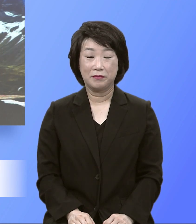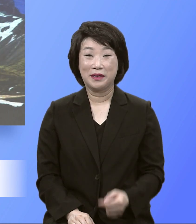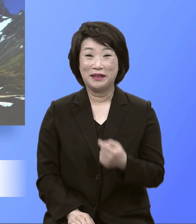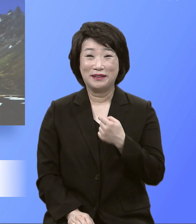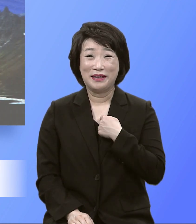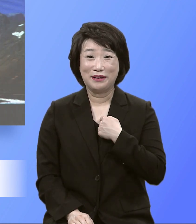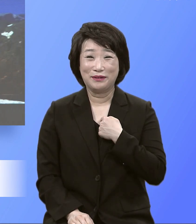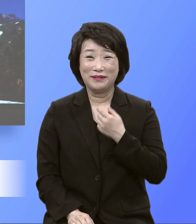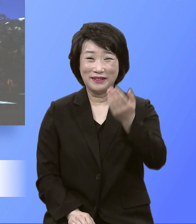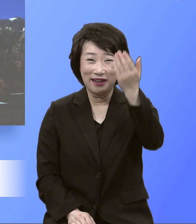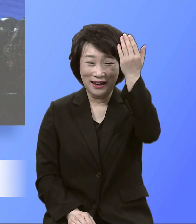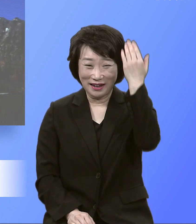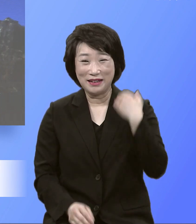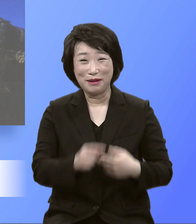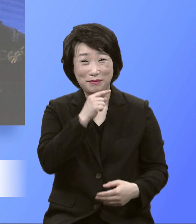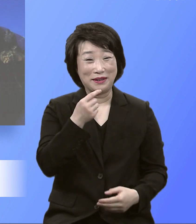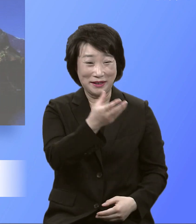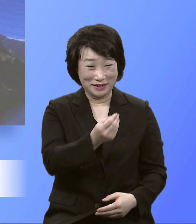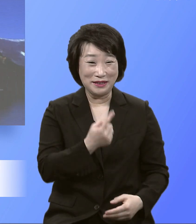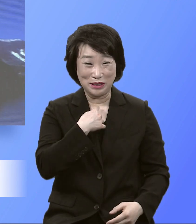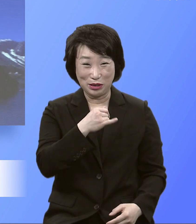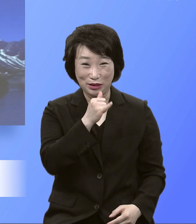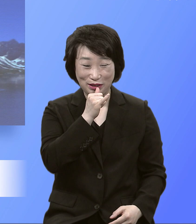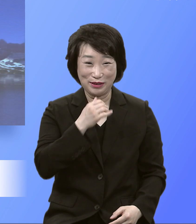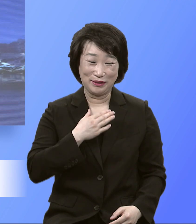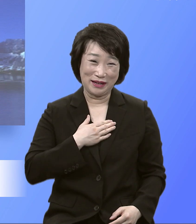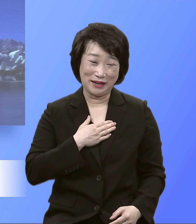저도 빚을 좀 져봤었거든요.